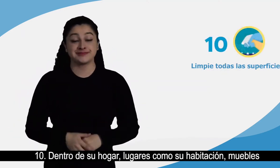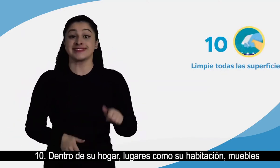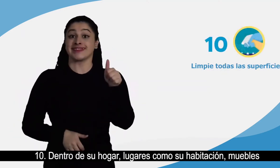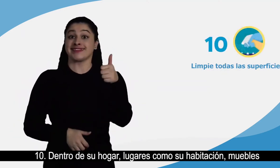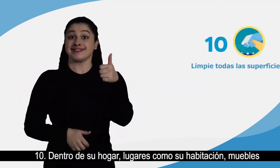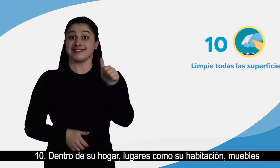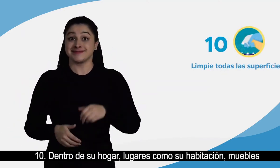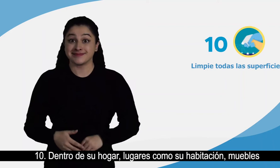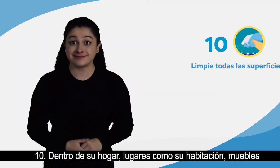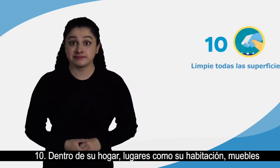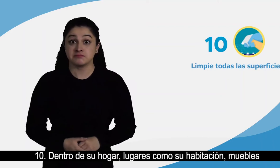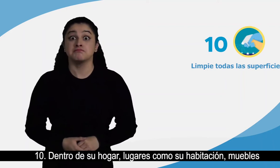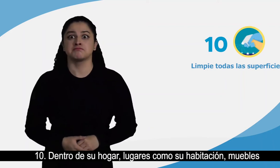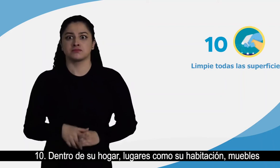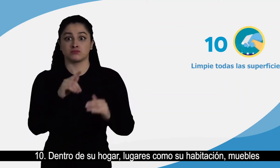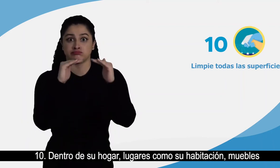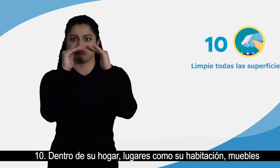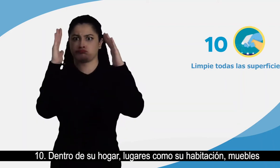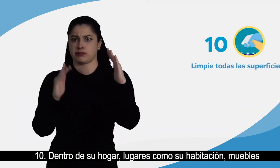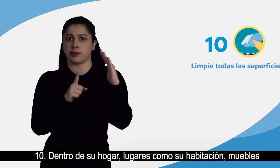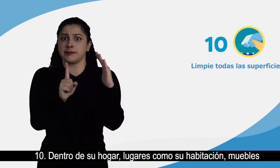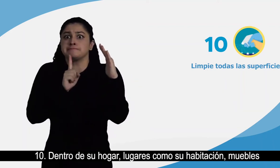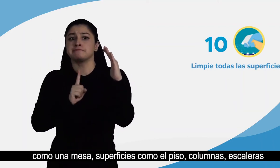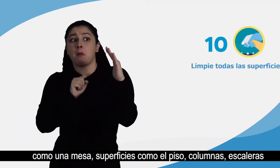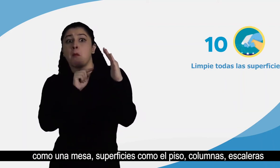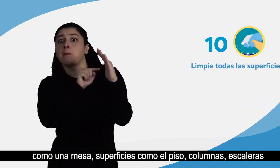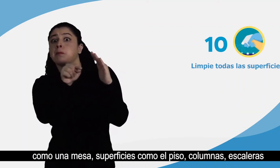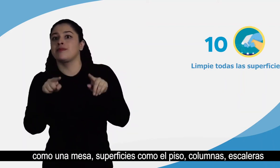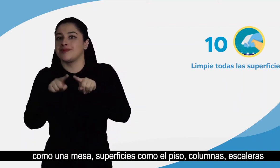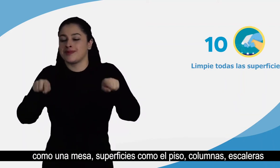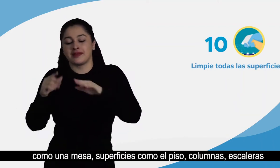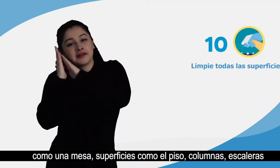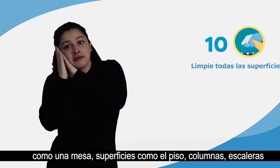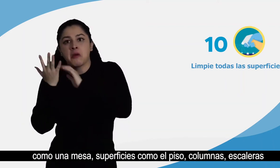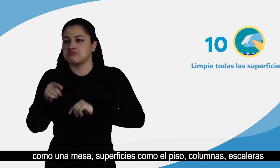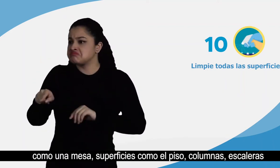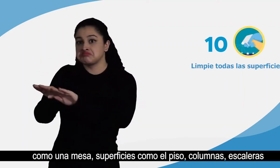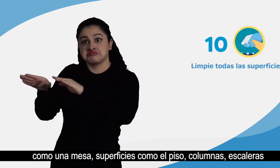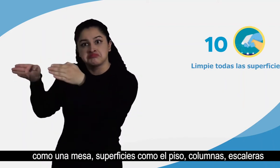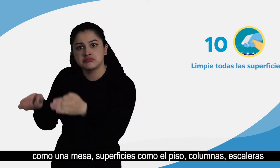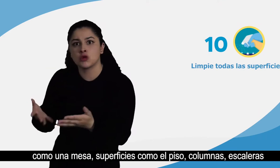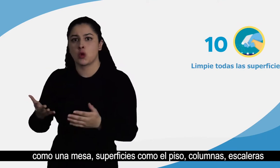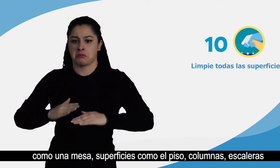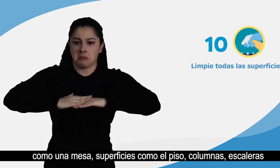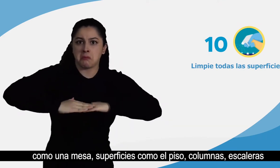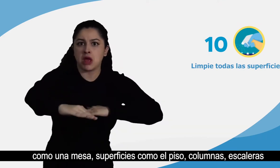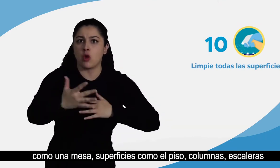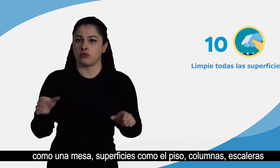Dentro de su hogar, lugares como su habitación, muebles como una mesa, superficies como el piso, columnas, escaleras